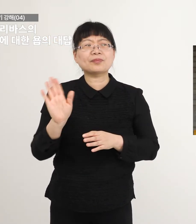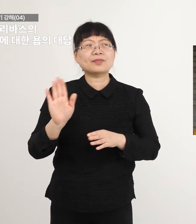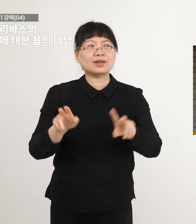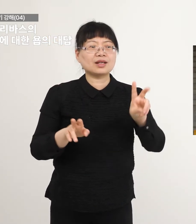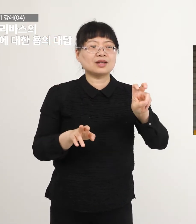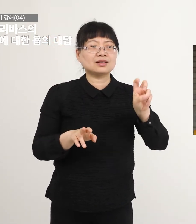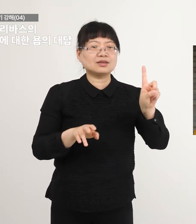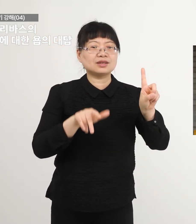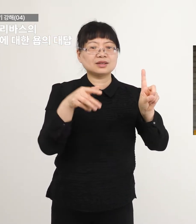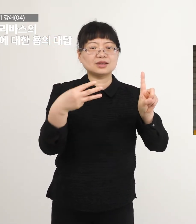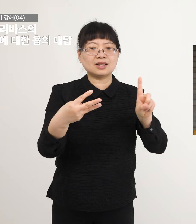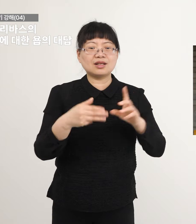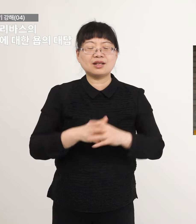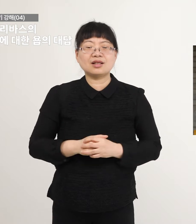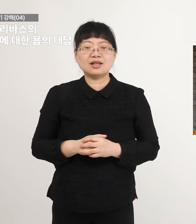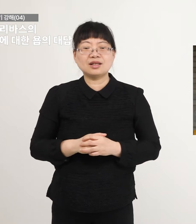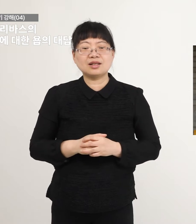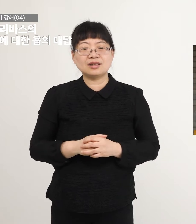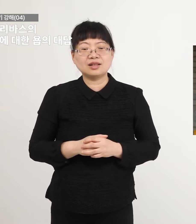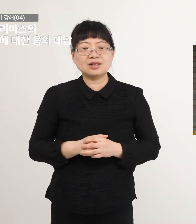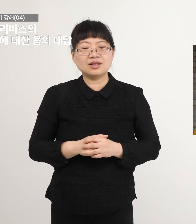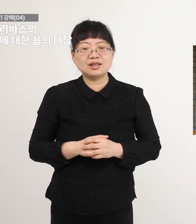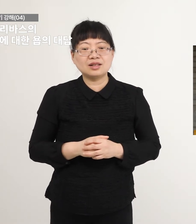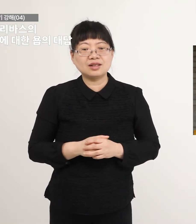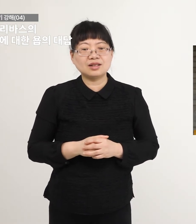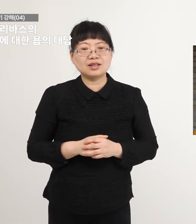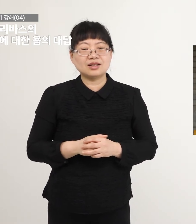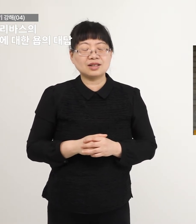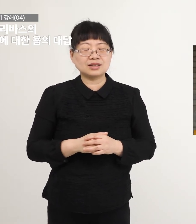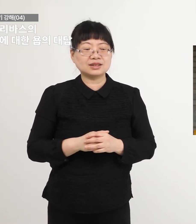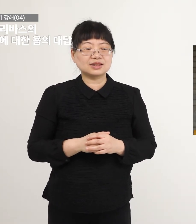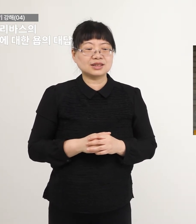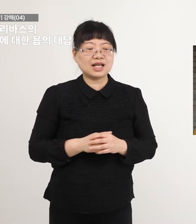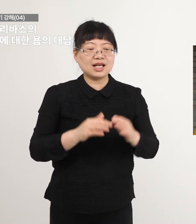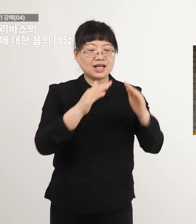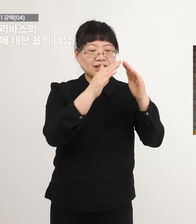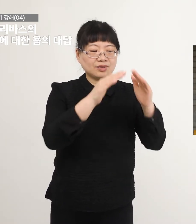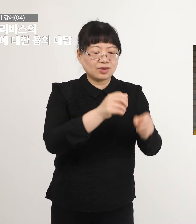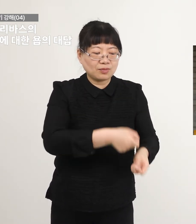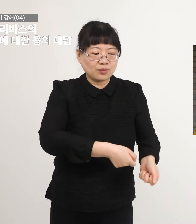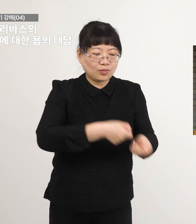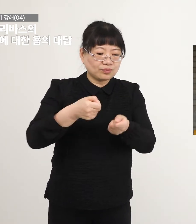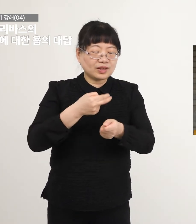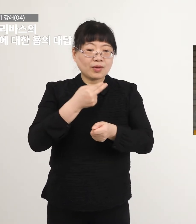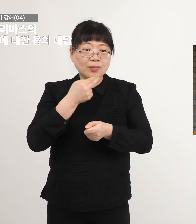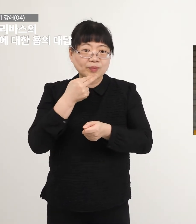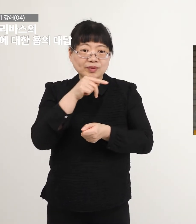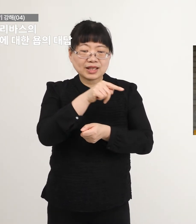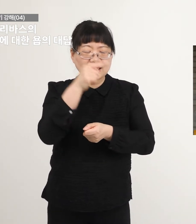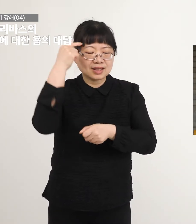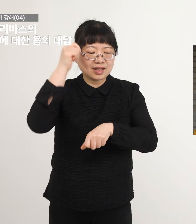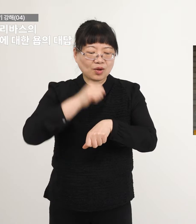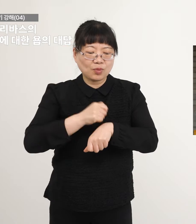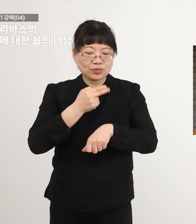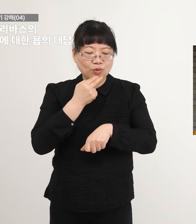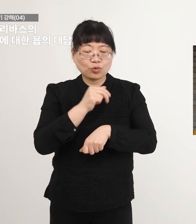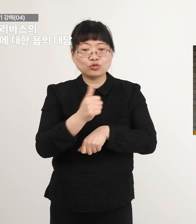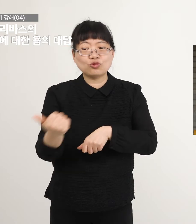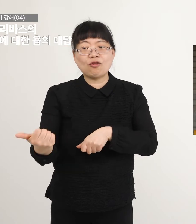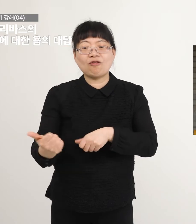21절 시작. 장막줄이 그들에게서 뽑히지 아니하겠느냐 그들은 지혜가 없이 죽느니라.